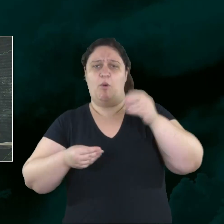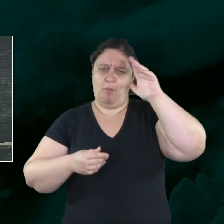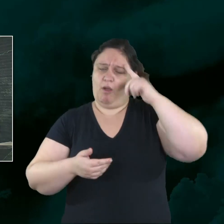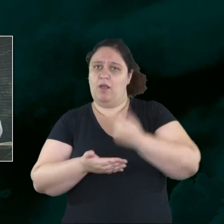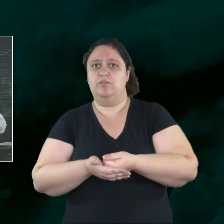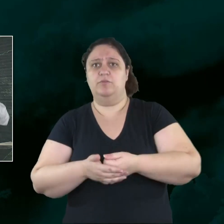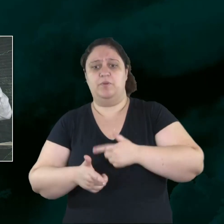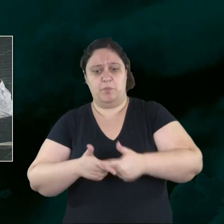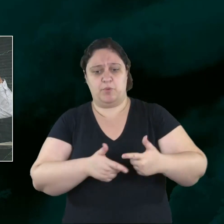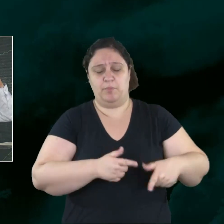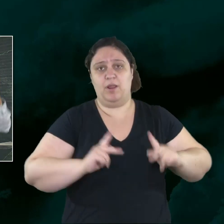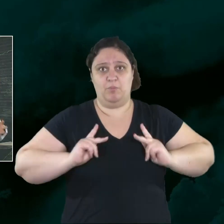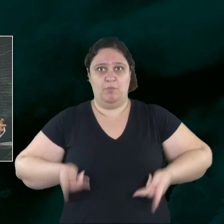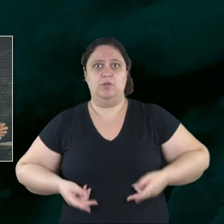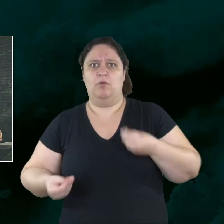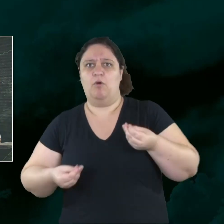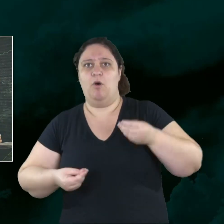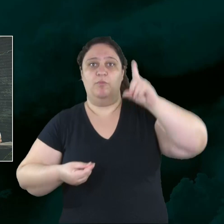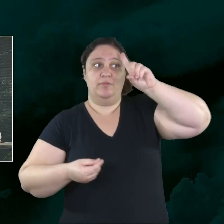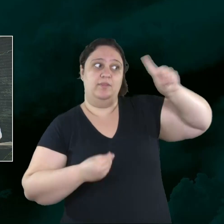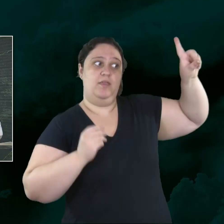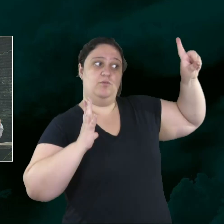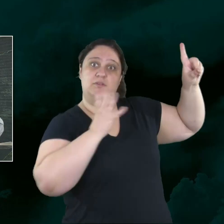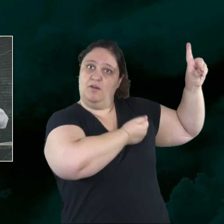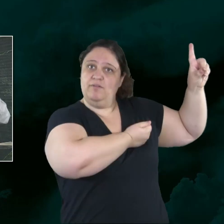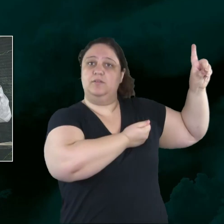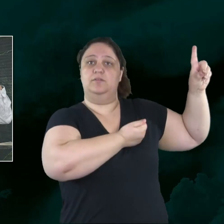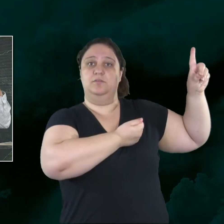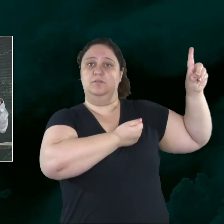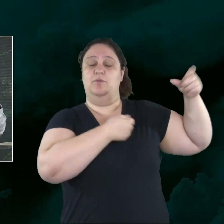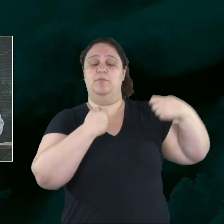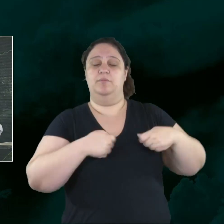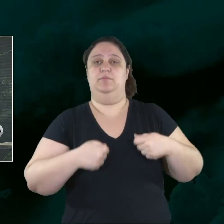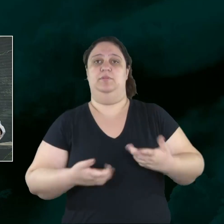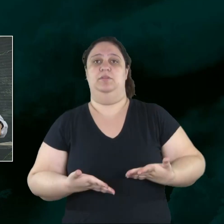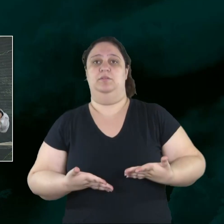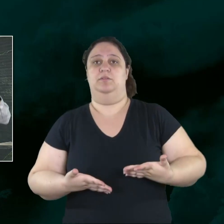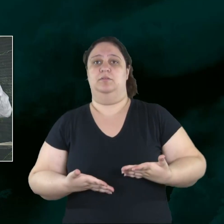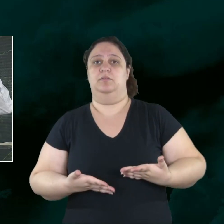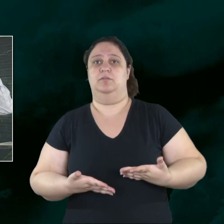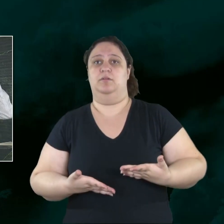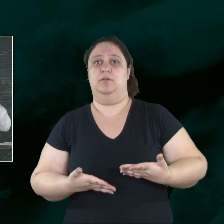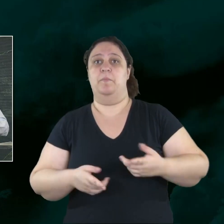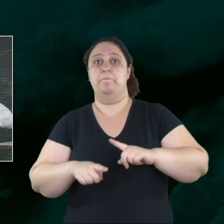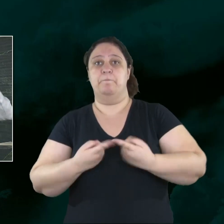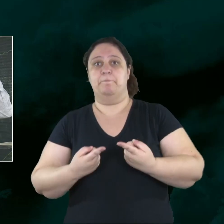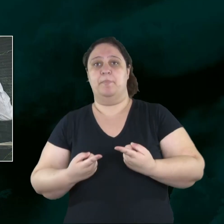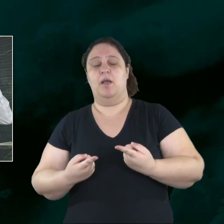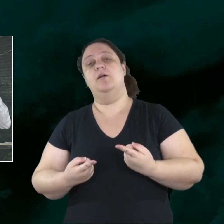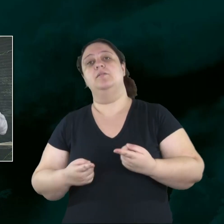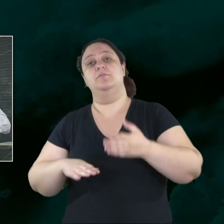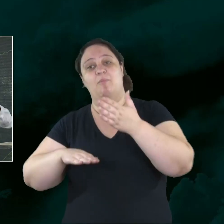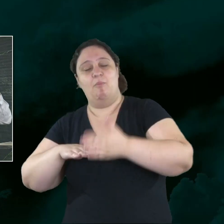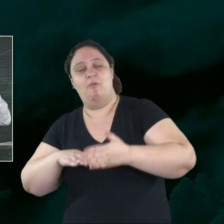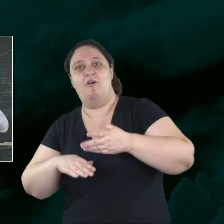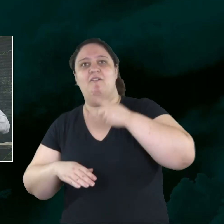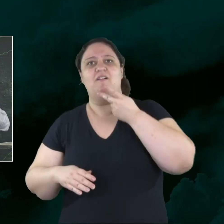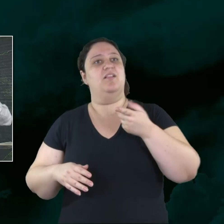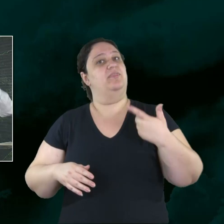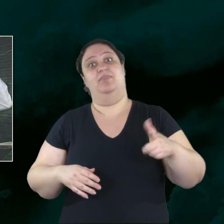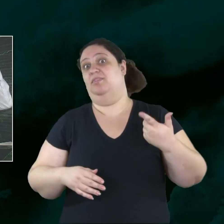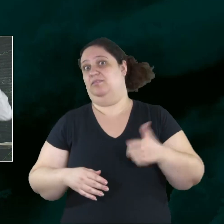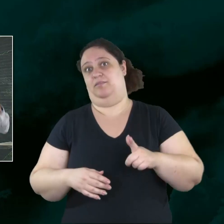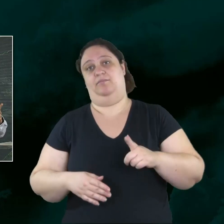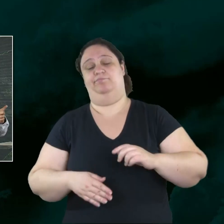Ezra falou ontem, é a salvação de Deus. A grande salvação de Deus, irmãos, é a saída para os problemas humanos,